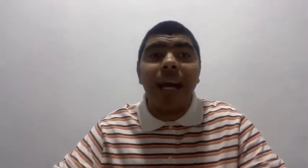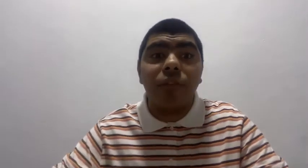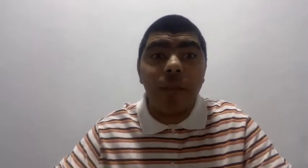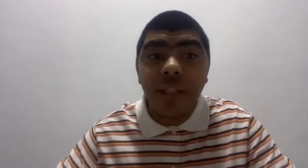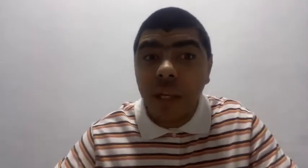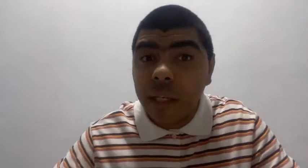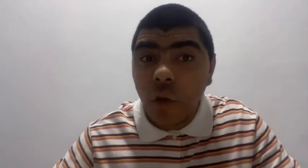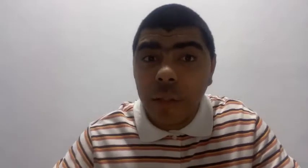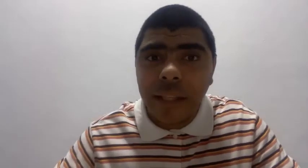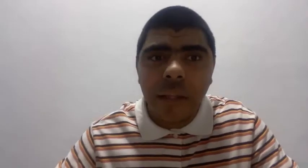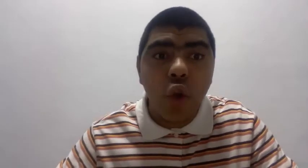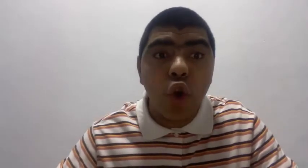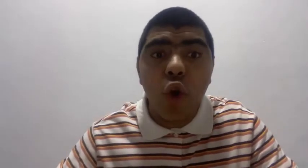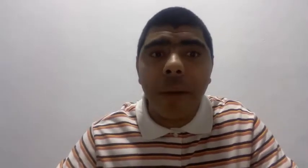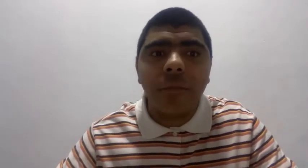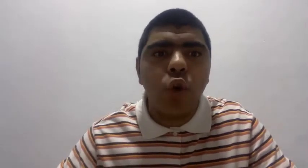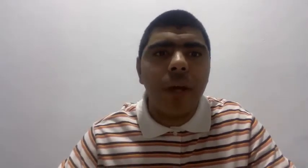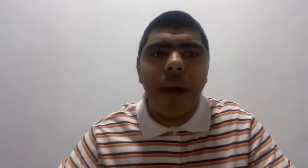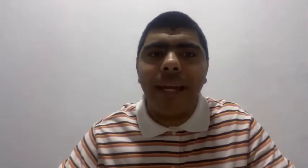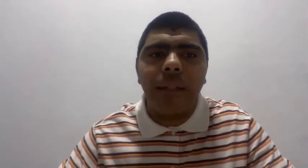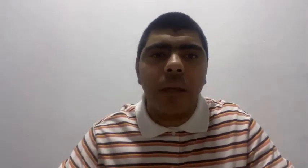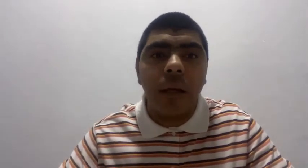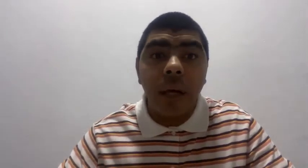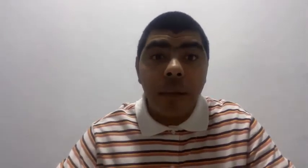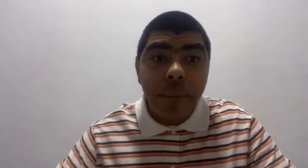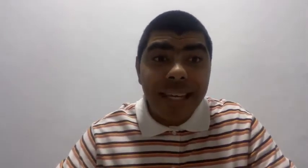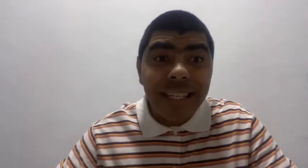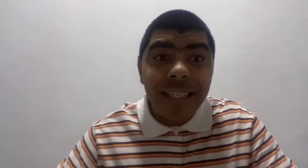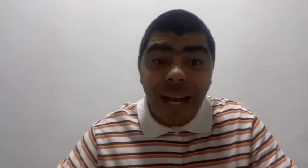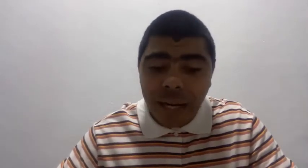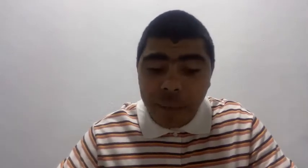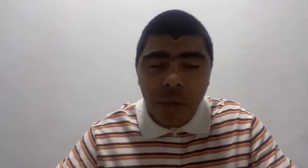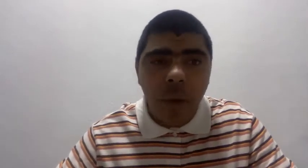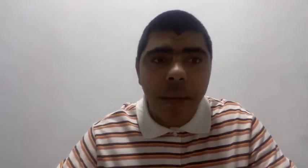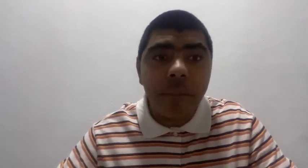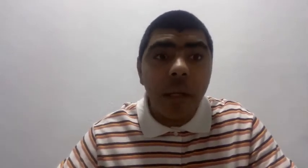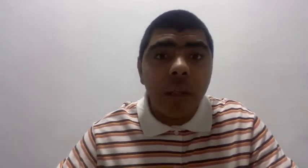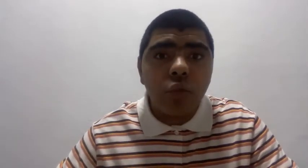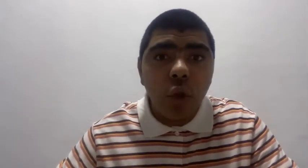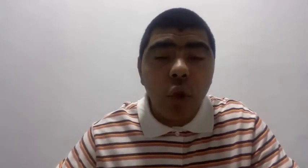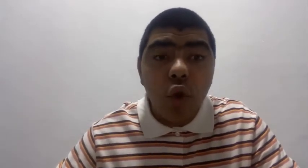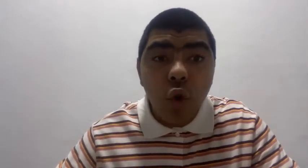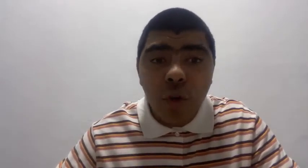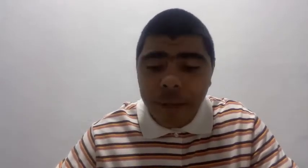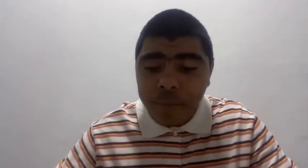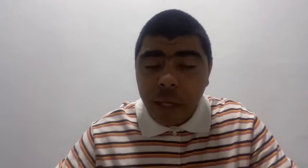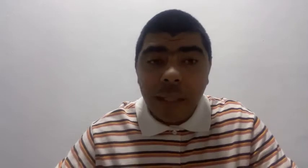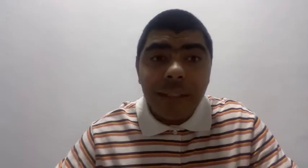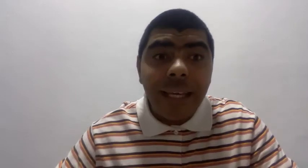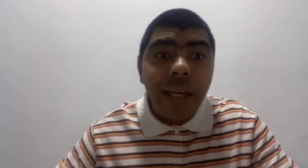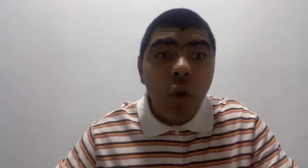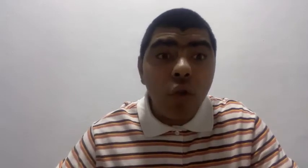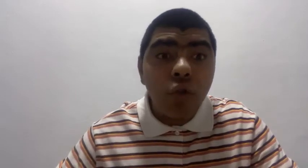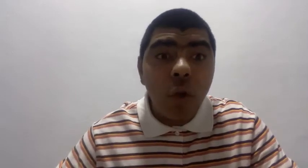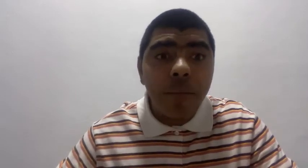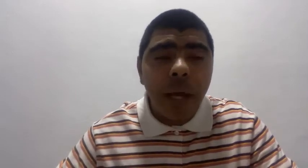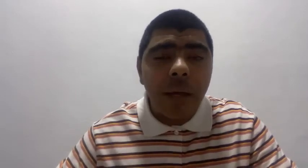gracia y misericordia de Dios. Copastor Evangelista Penny Caraballo. Amén. Todos los lunes de 8 a 9